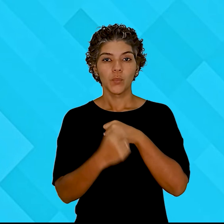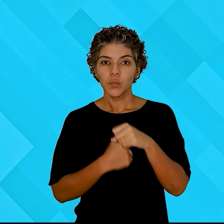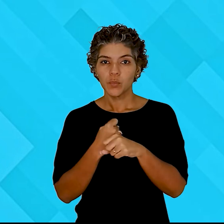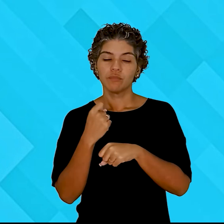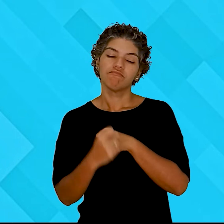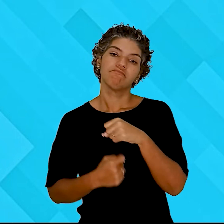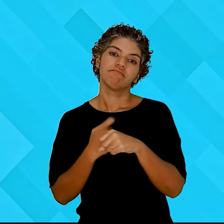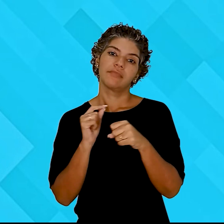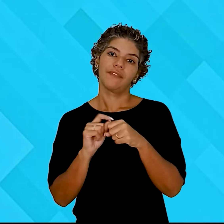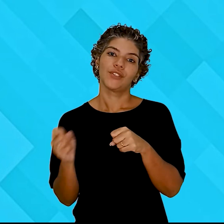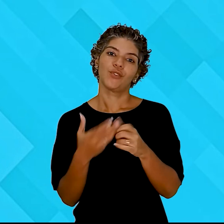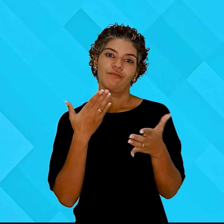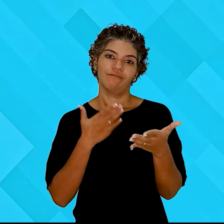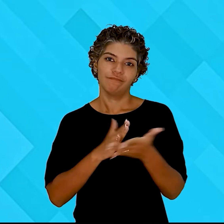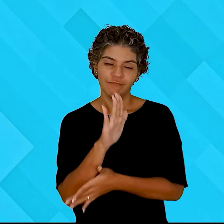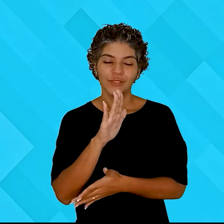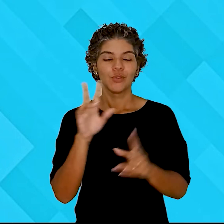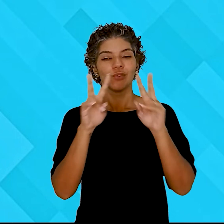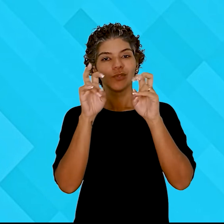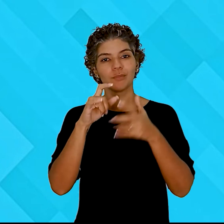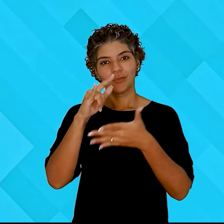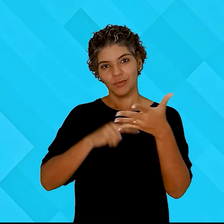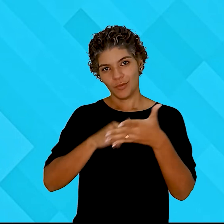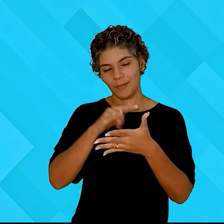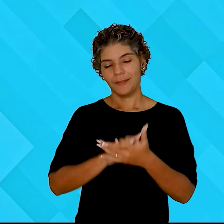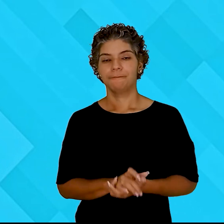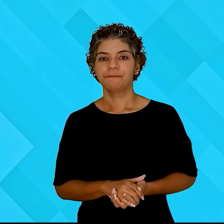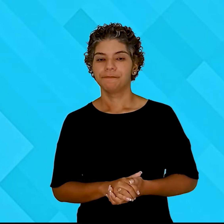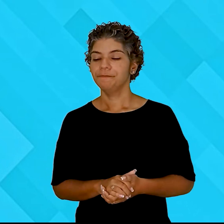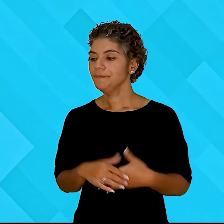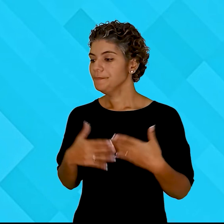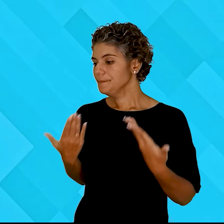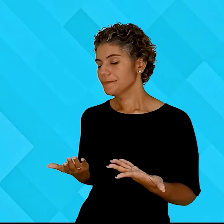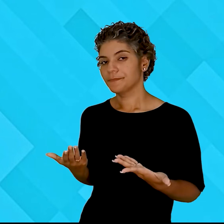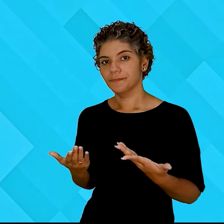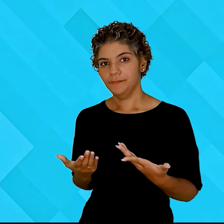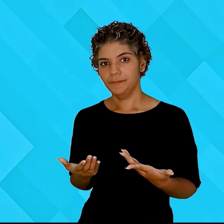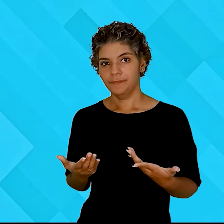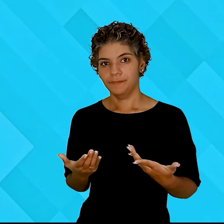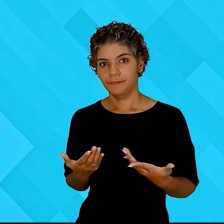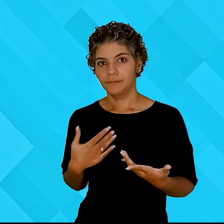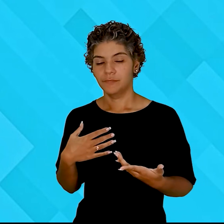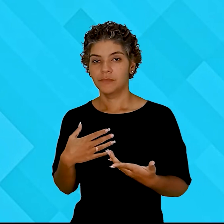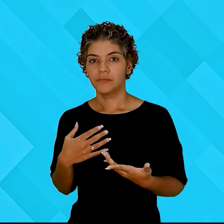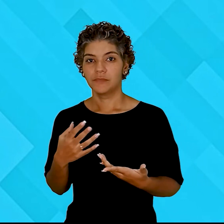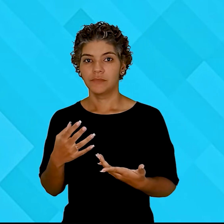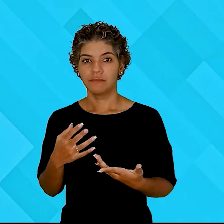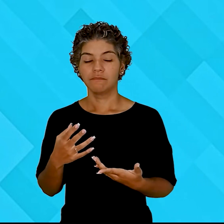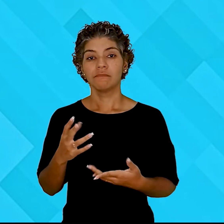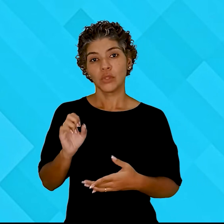documento de arrecadação para aquele ano. Então, Gustavo, eu sou MEI, né, uma hipótese, eu sou MEI e eu fui contratado, mas